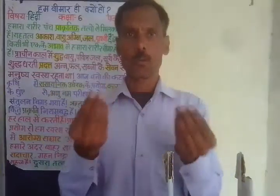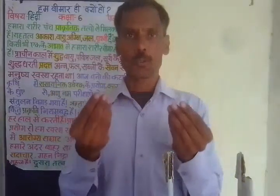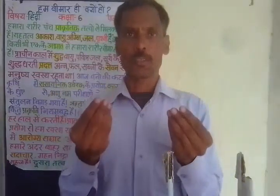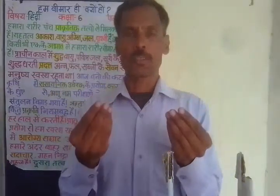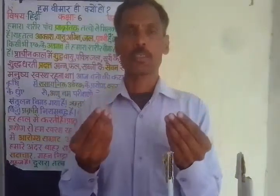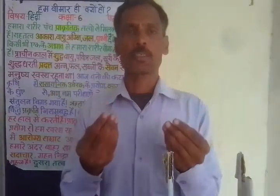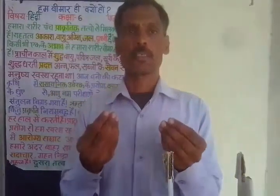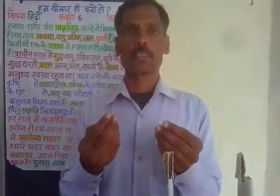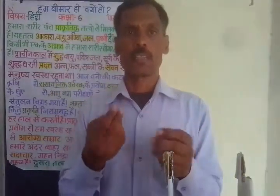कुछ